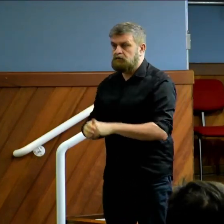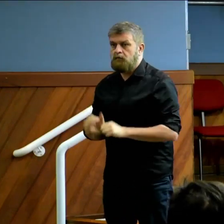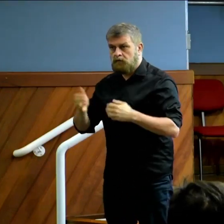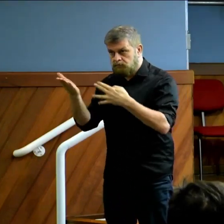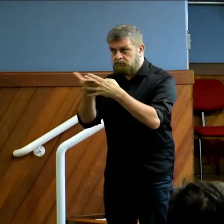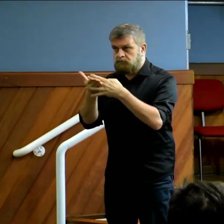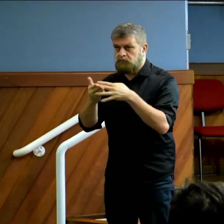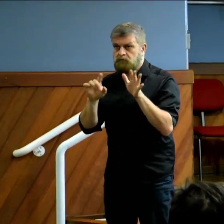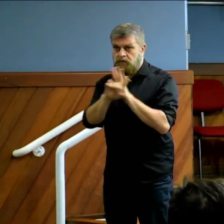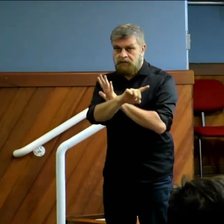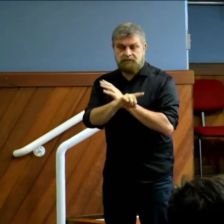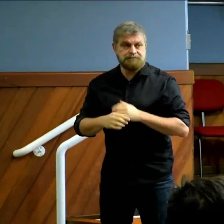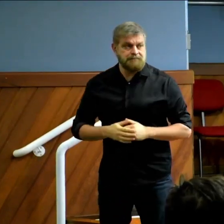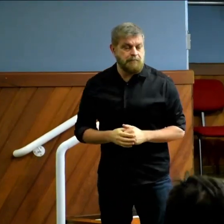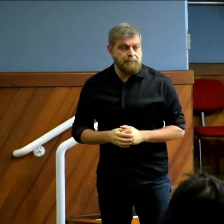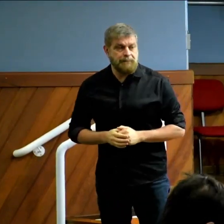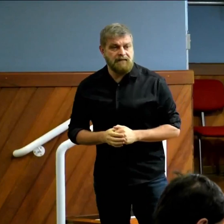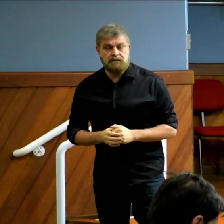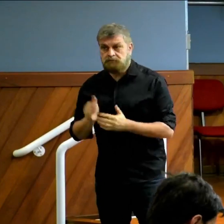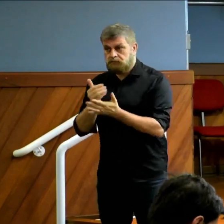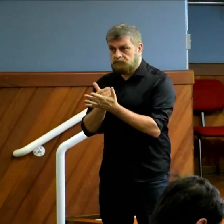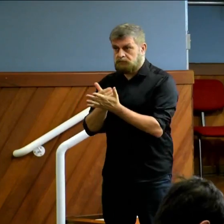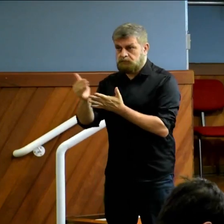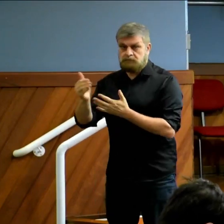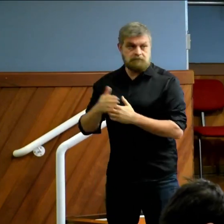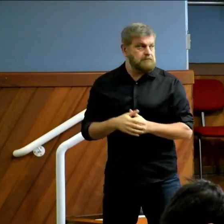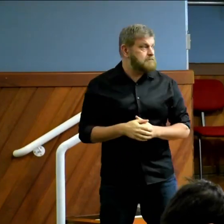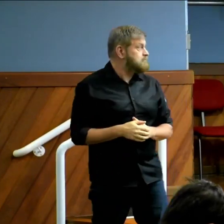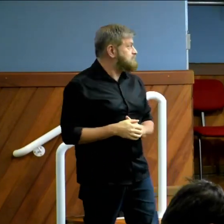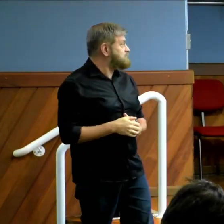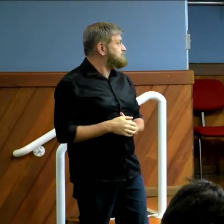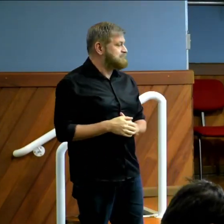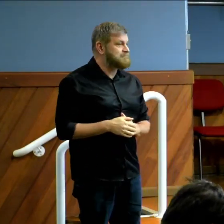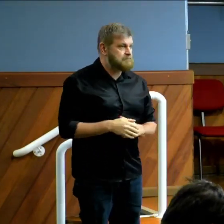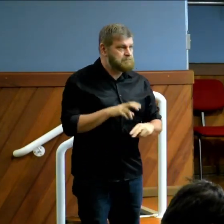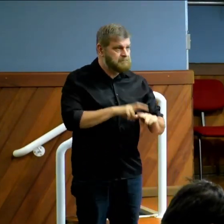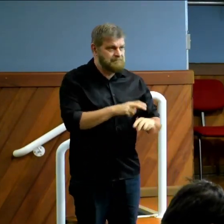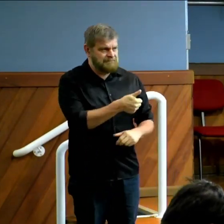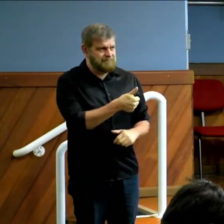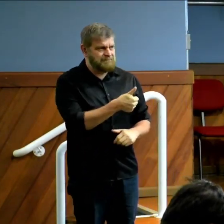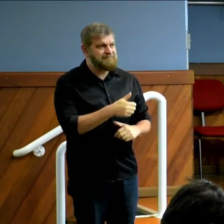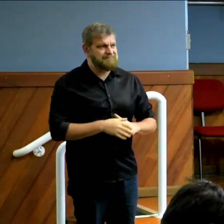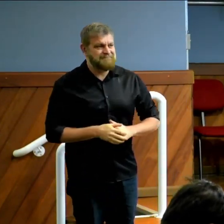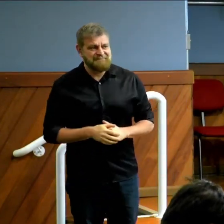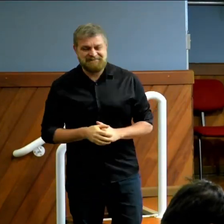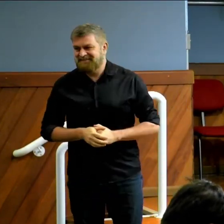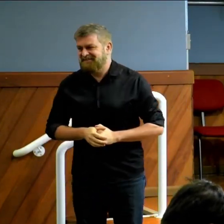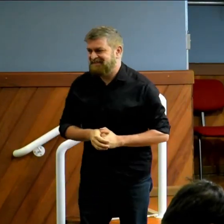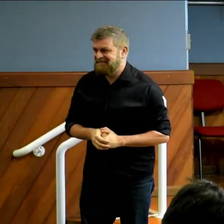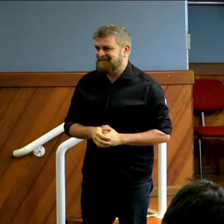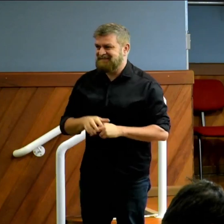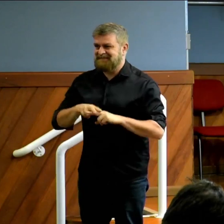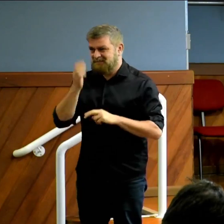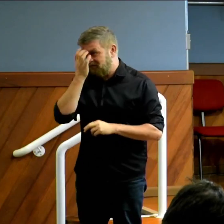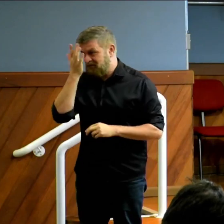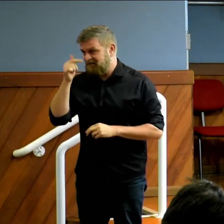Então, vamos lá. Então, para começar, eu não sei se eu atrapalho, eu quase vou ficar sentado aqui. Acho que eu vou sentar, porque acho que é mais